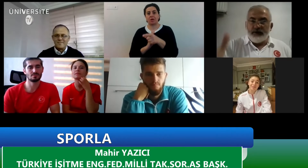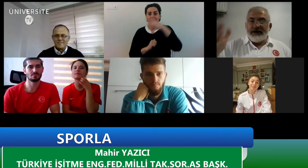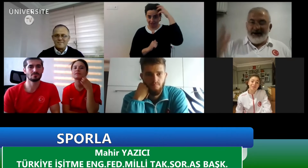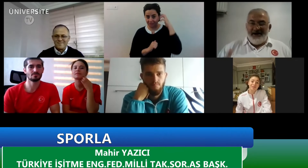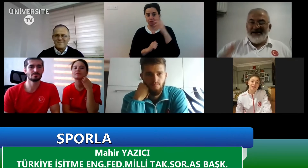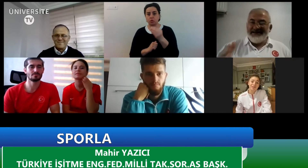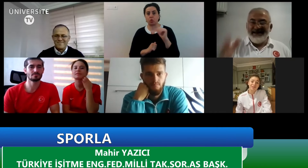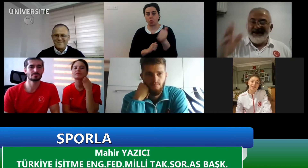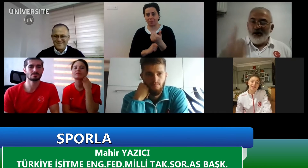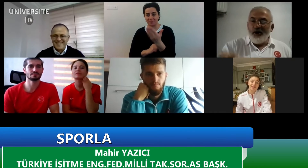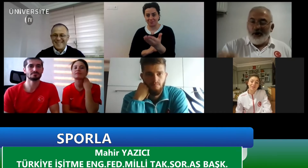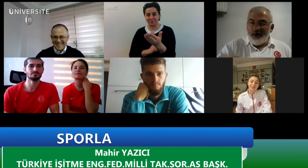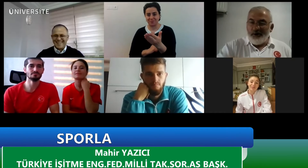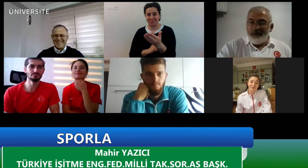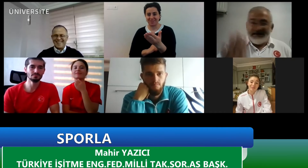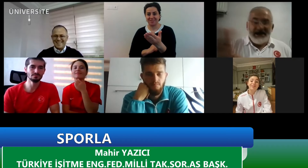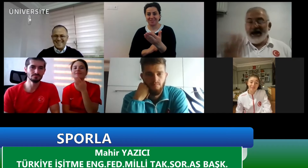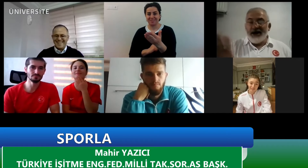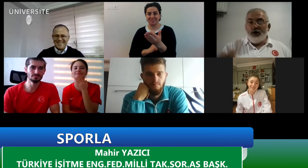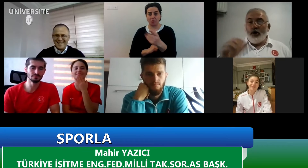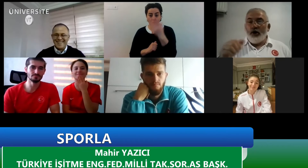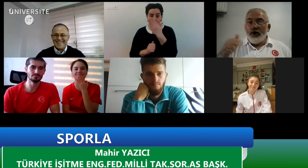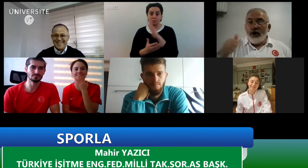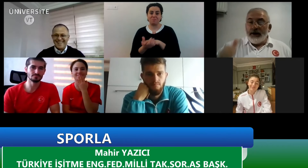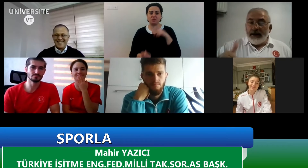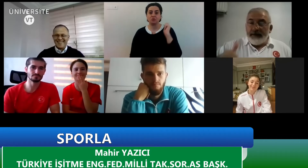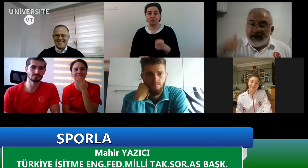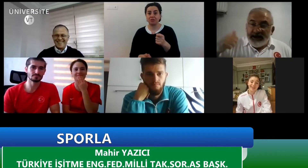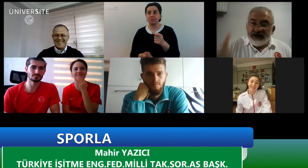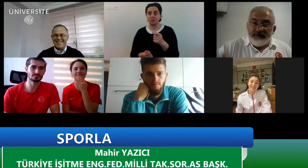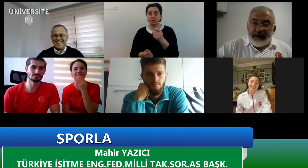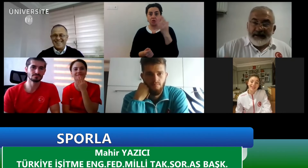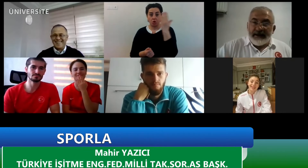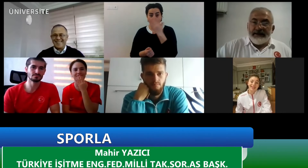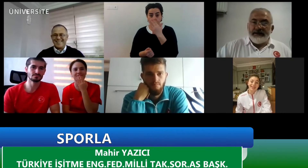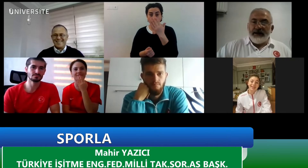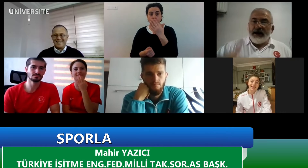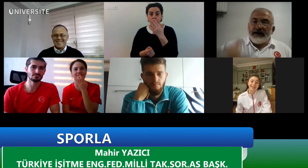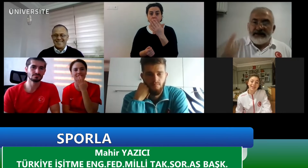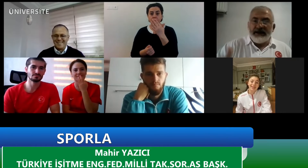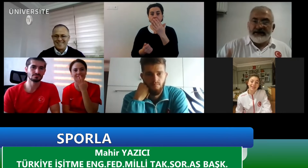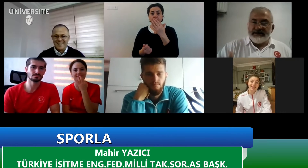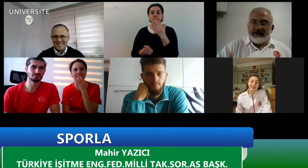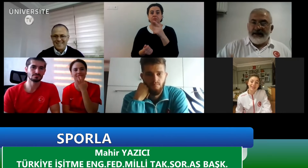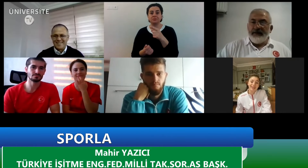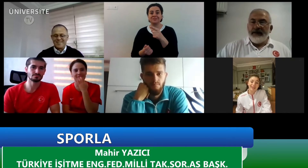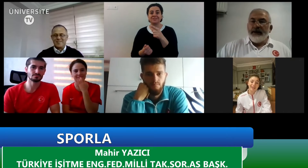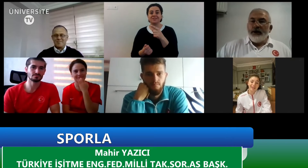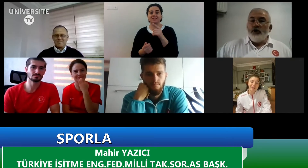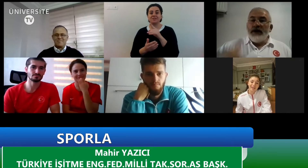lütfen oraya devam et. O bitecek yani. O bir işitme engellinin hayat